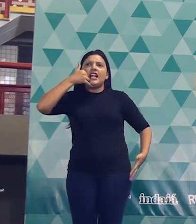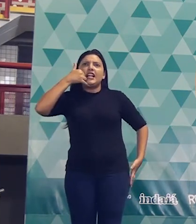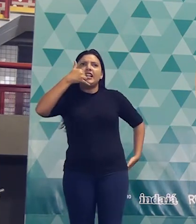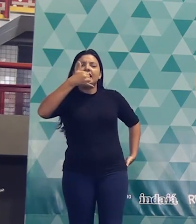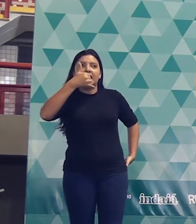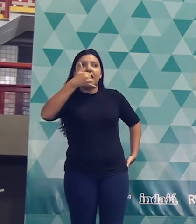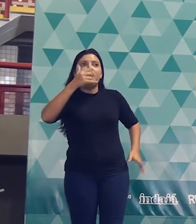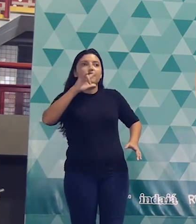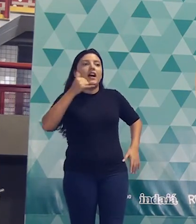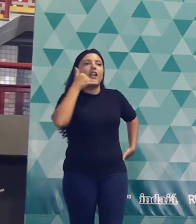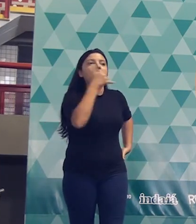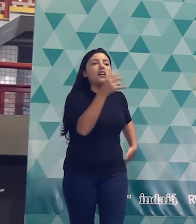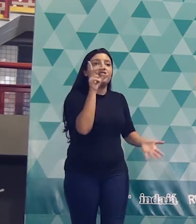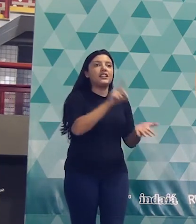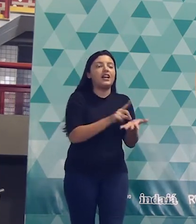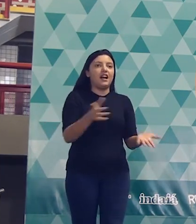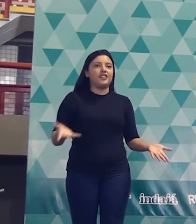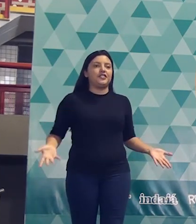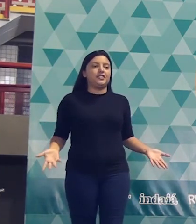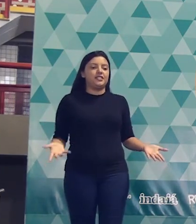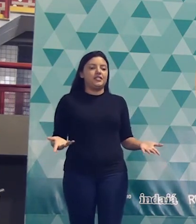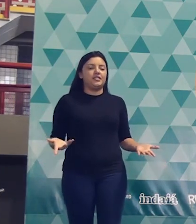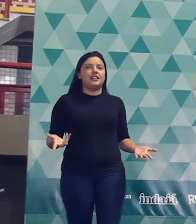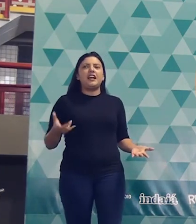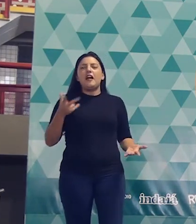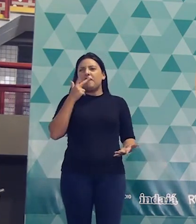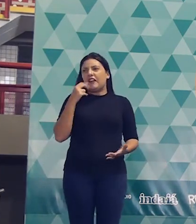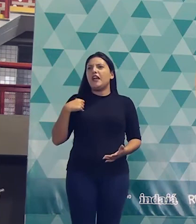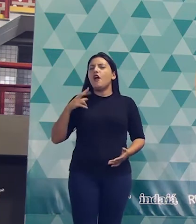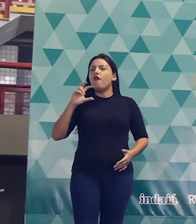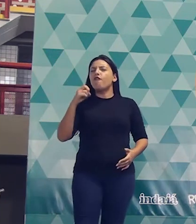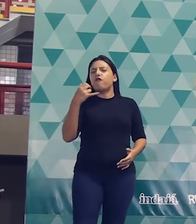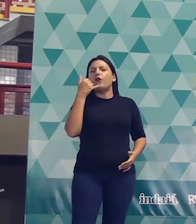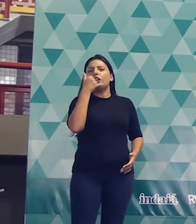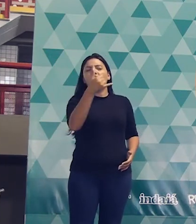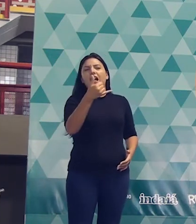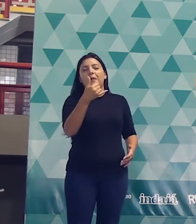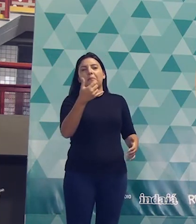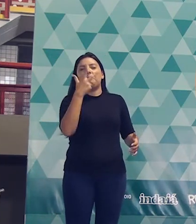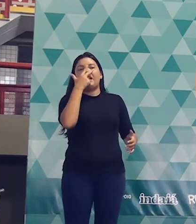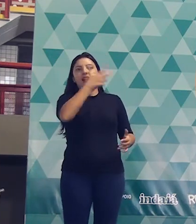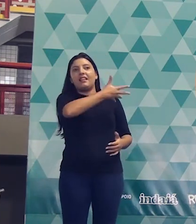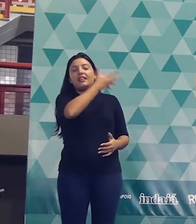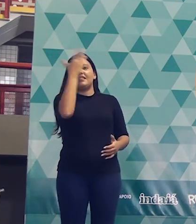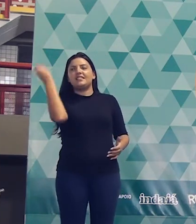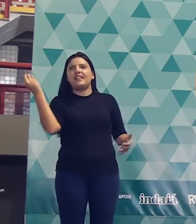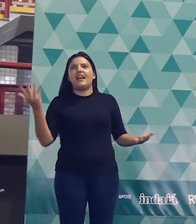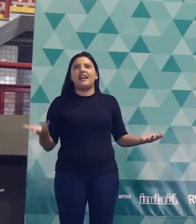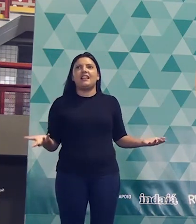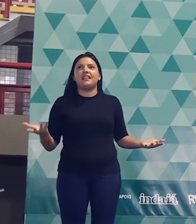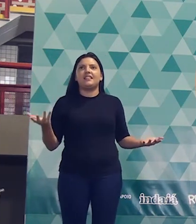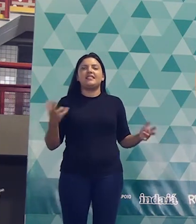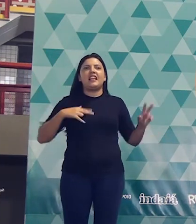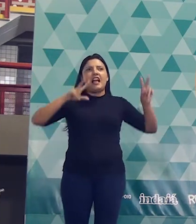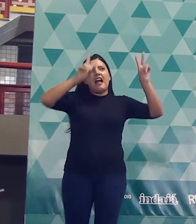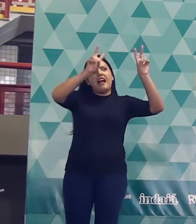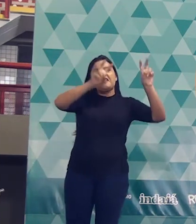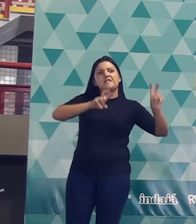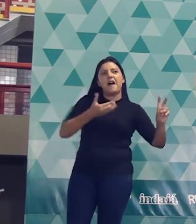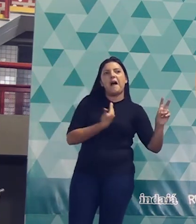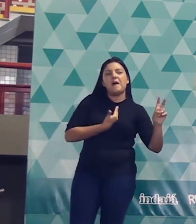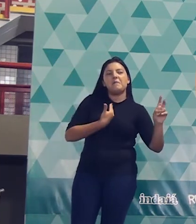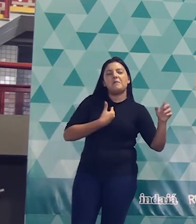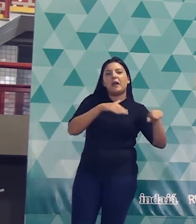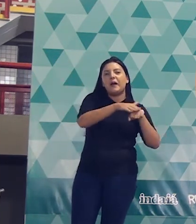liga. Não é não? Bom é aquele que diz que vai ligar e não liga. Nossa, não ligou aí. Já tem assunto com uma amiga, né?